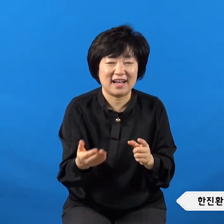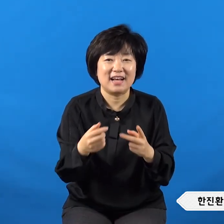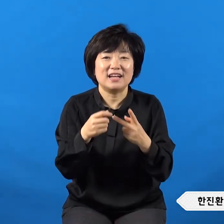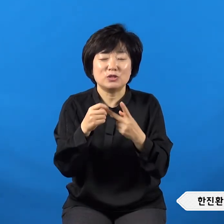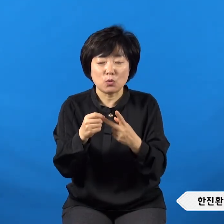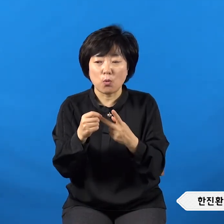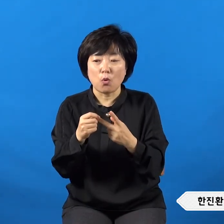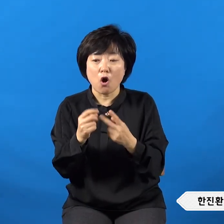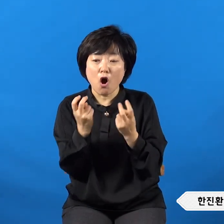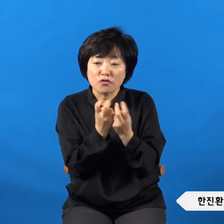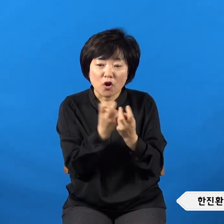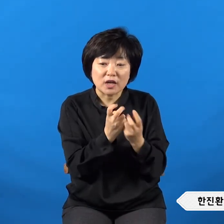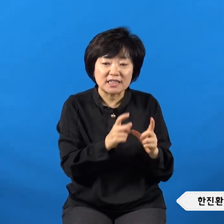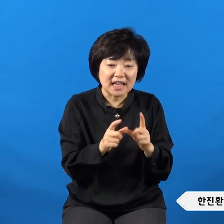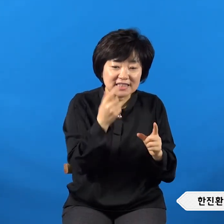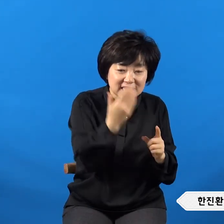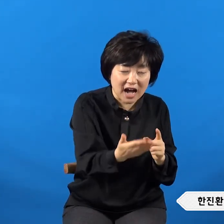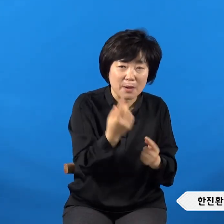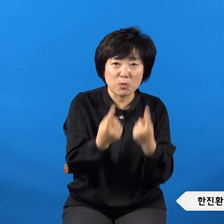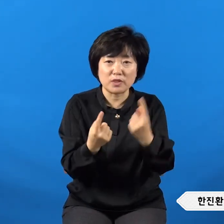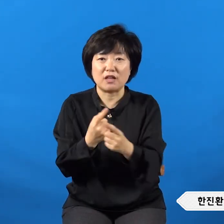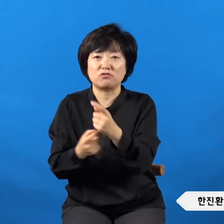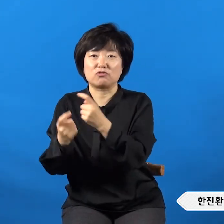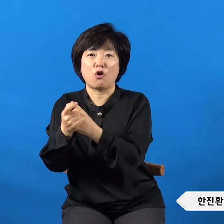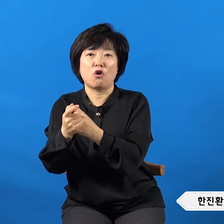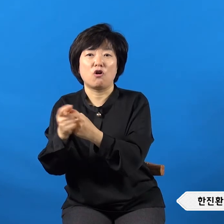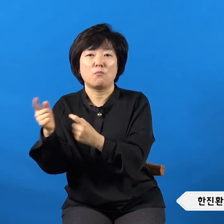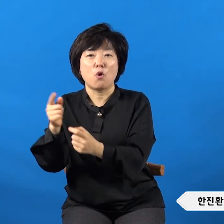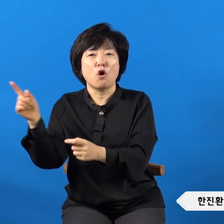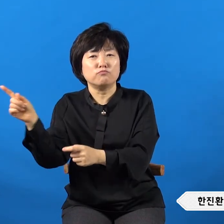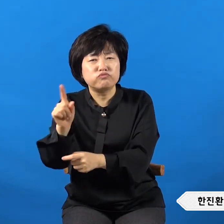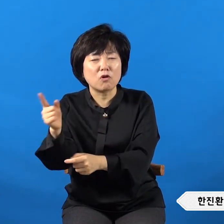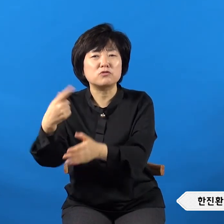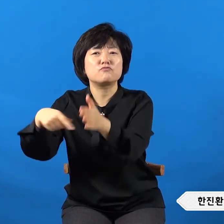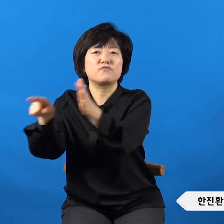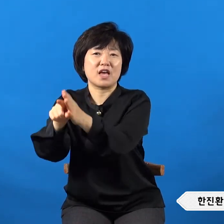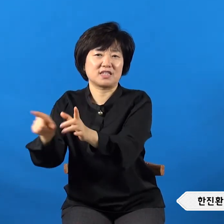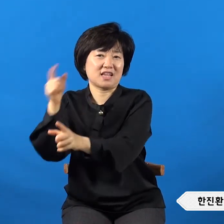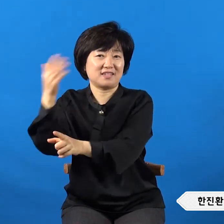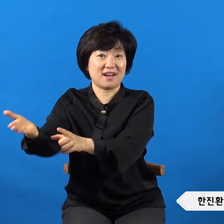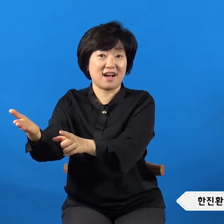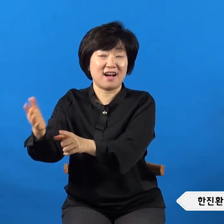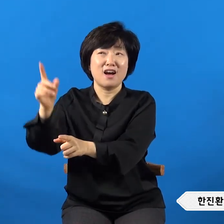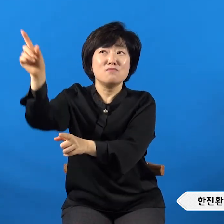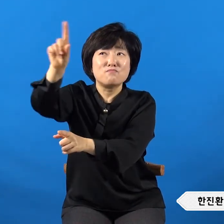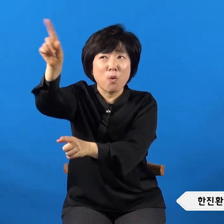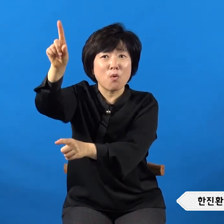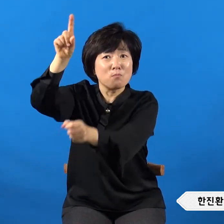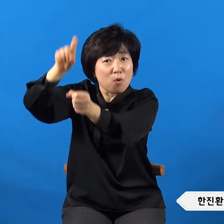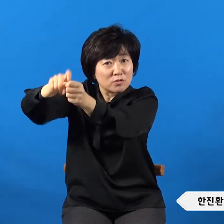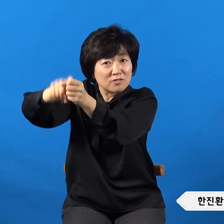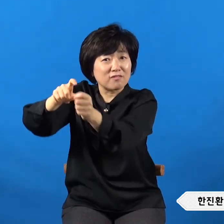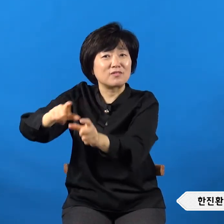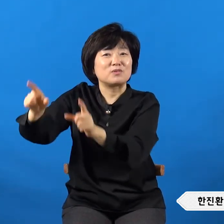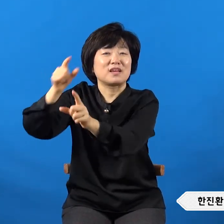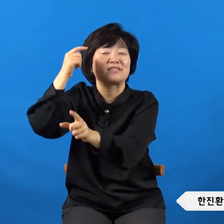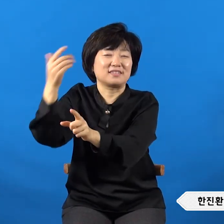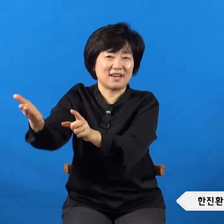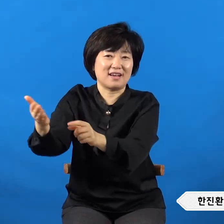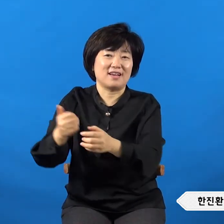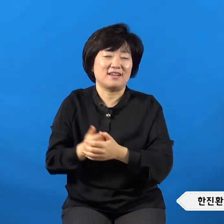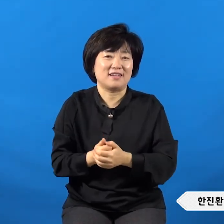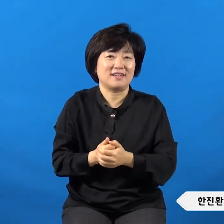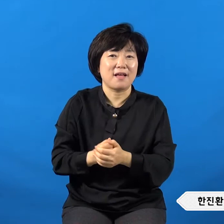것은 무엇을입니다. 무엇을 위해서 살 것인가. 그게 잘못되어 버리면 모든 게